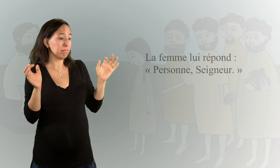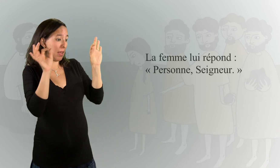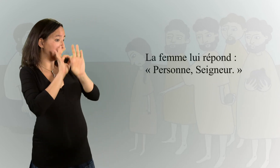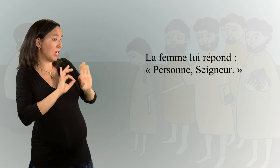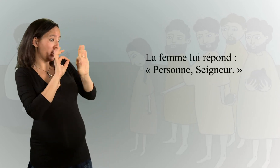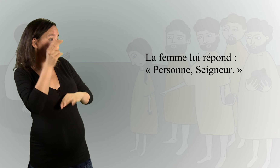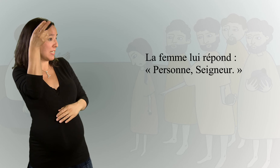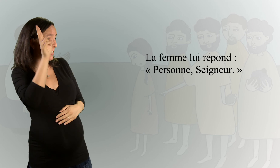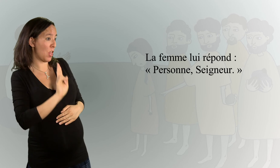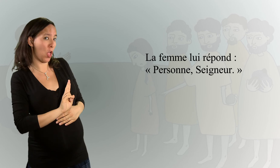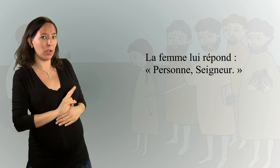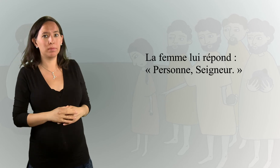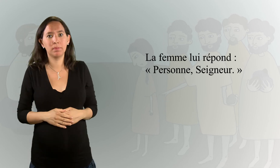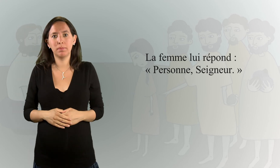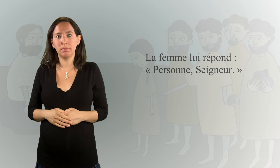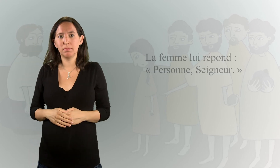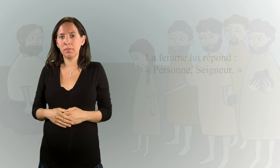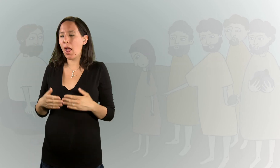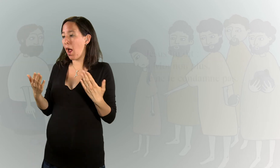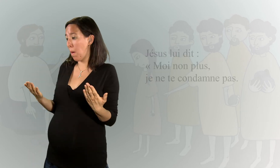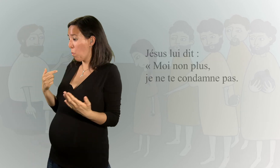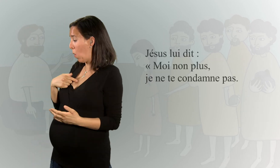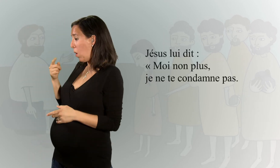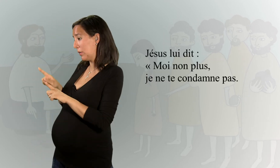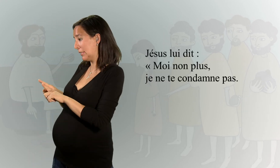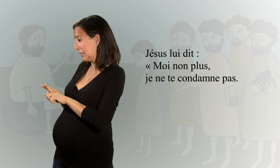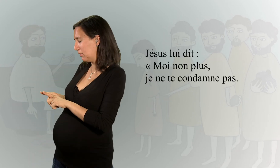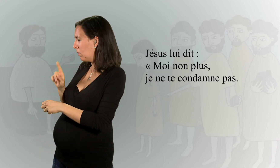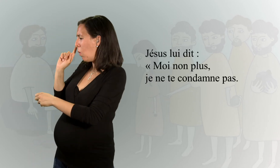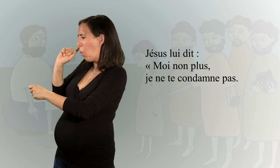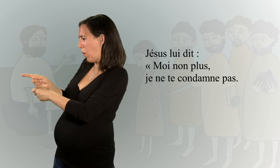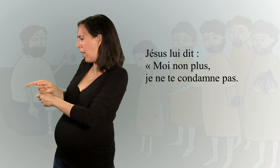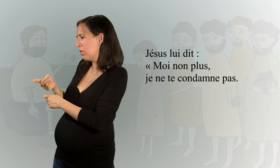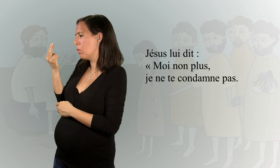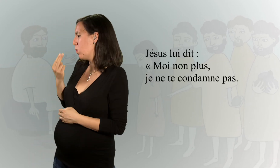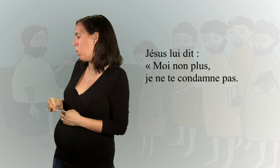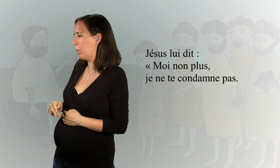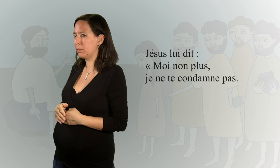La femme lui répond : « Personne, Seigneur. » Jésus lui dit : « Moi non plus, je ne te condamne